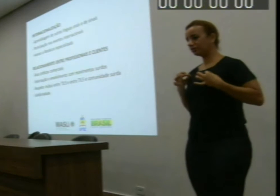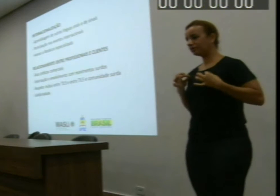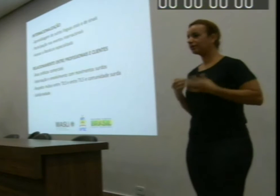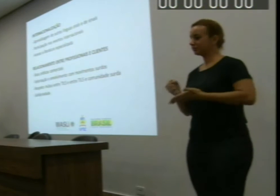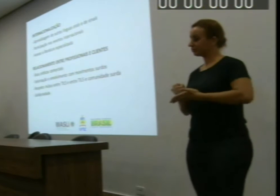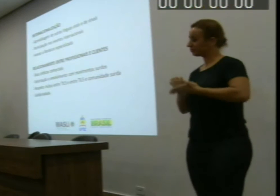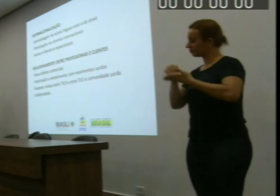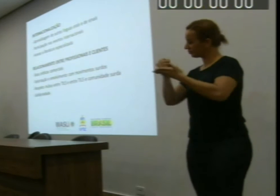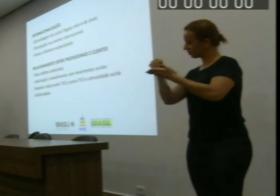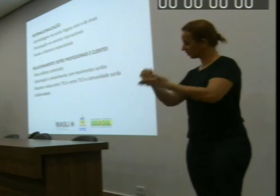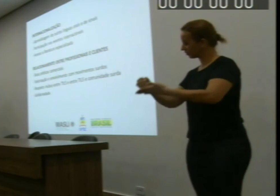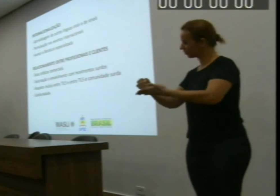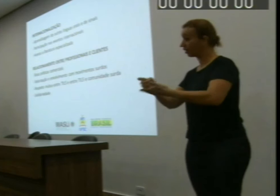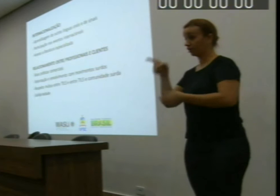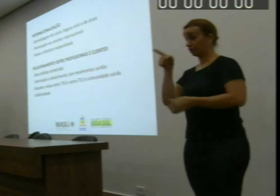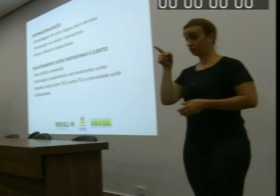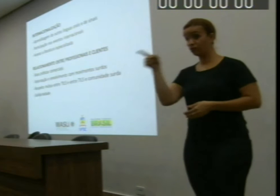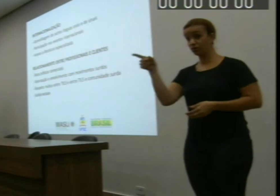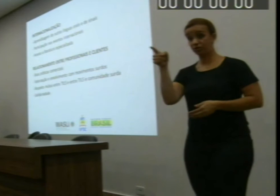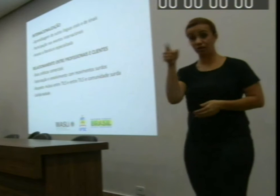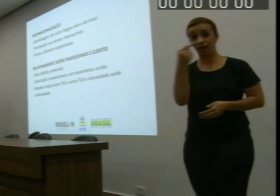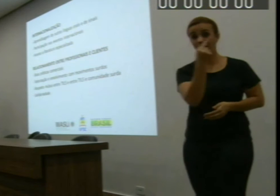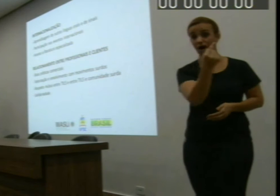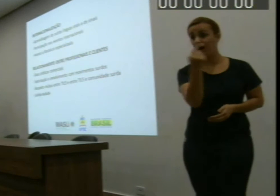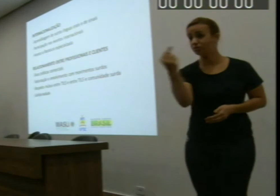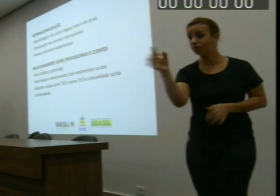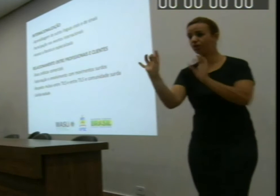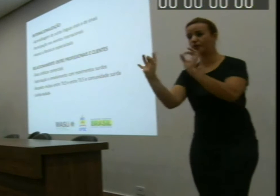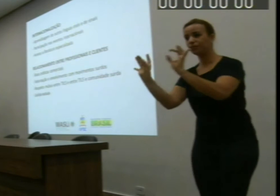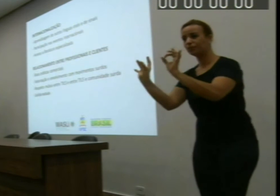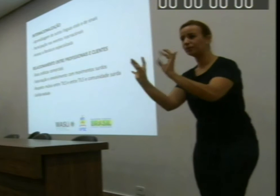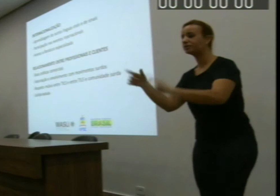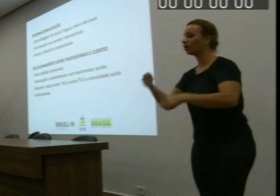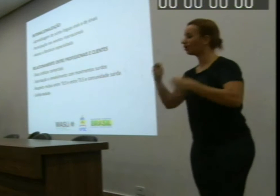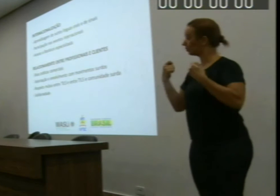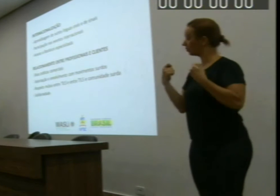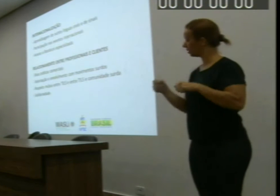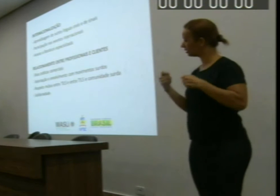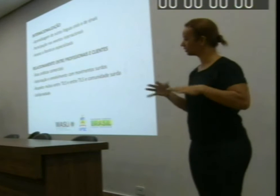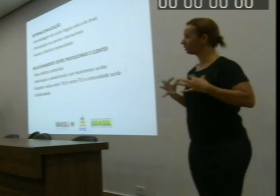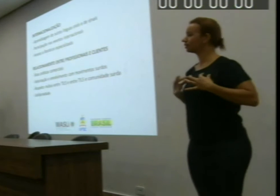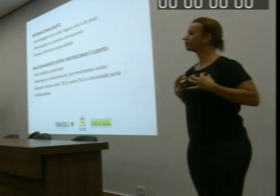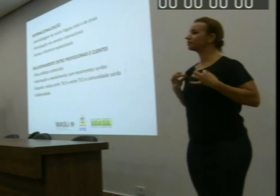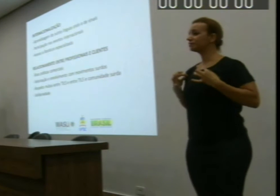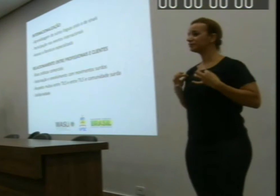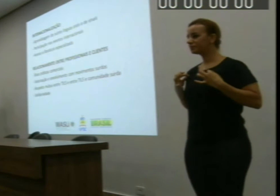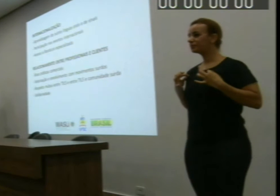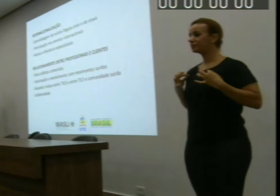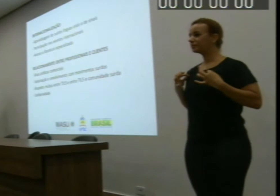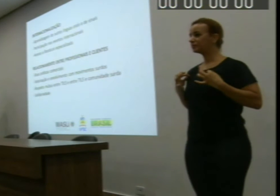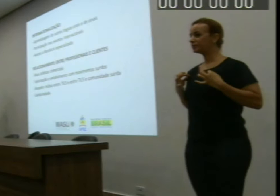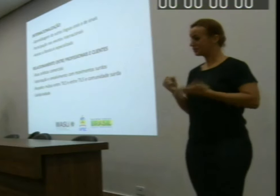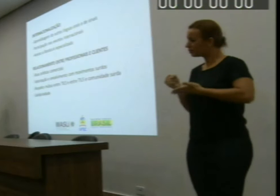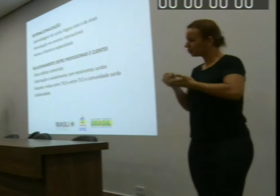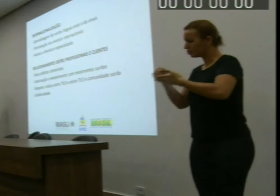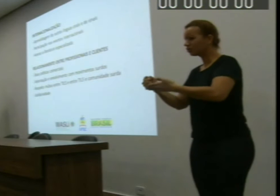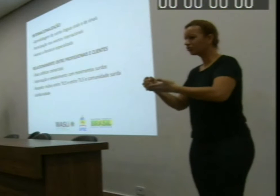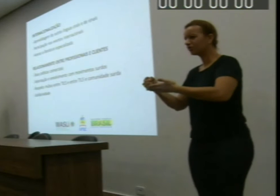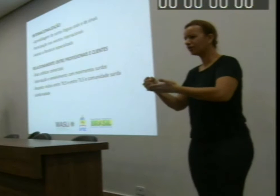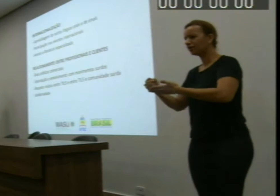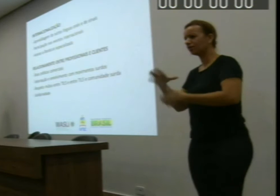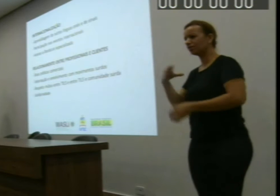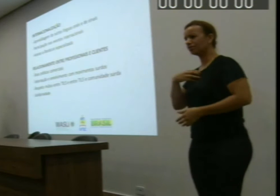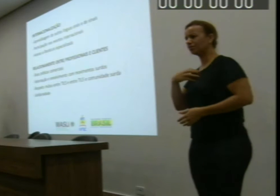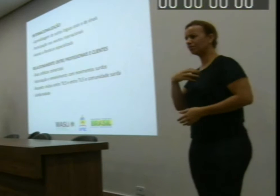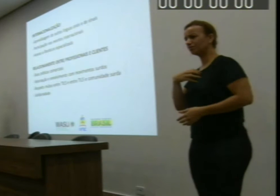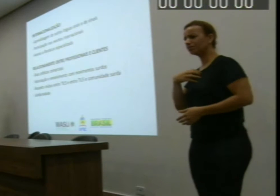deve como cidadão como ser humano ter o seu o seu o seu ímpeto de